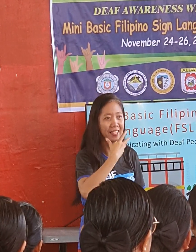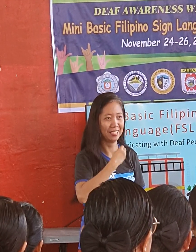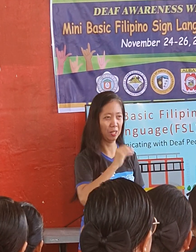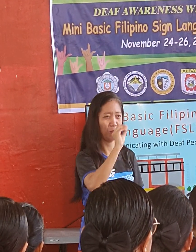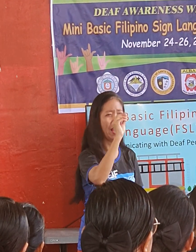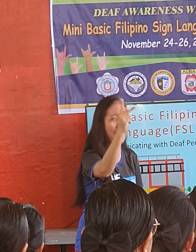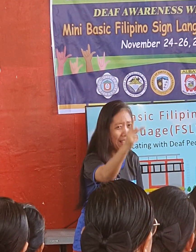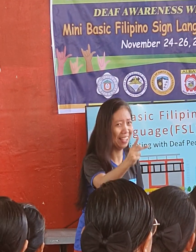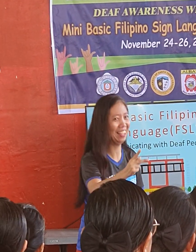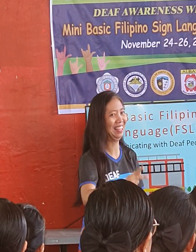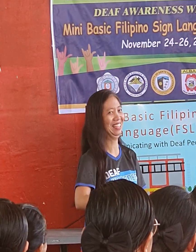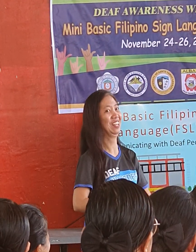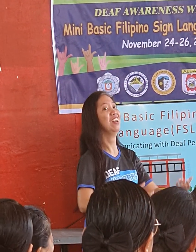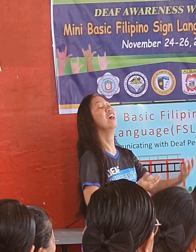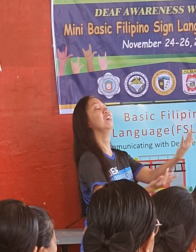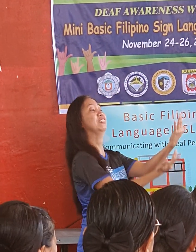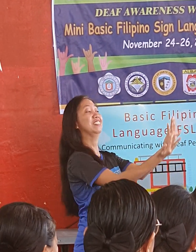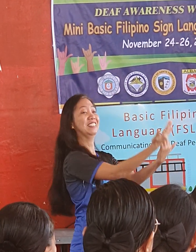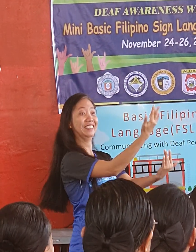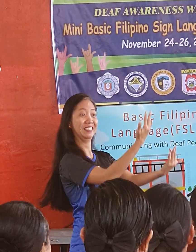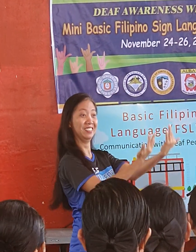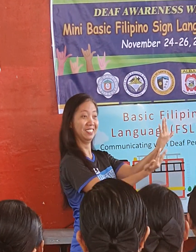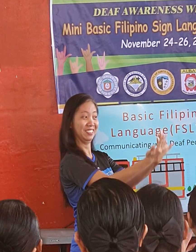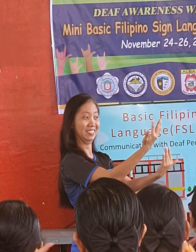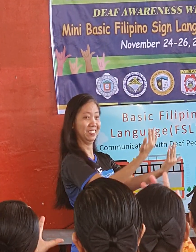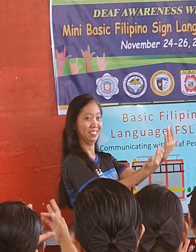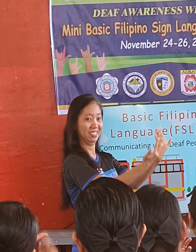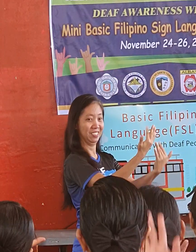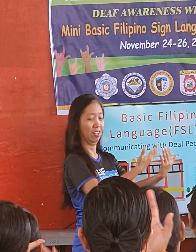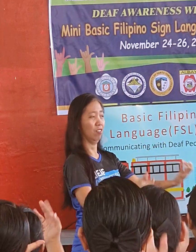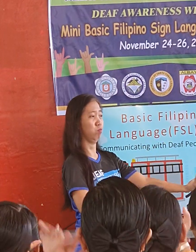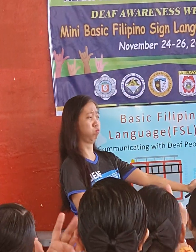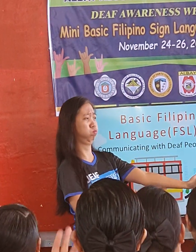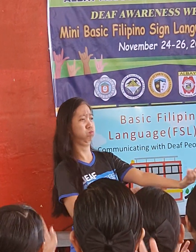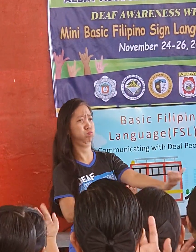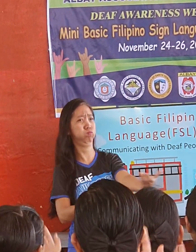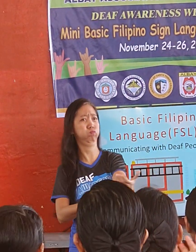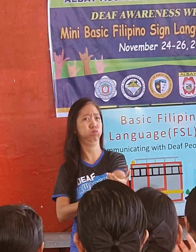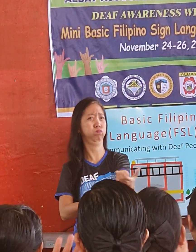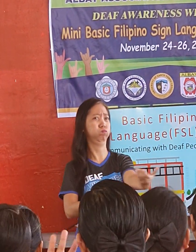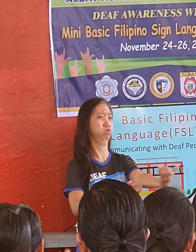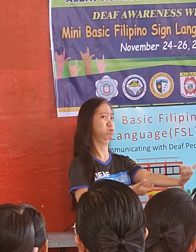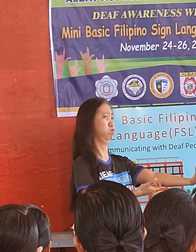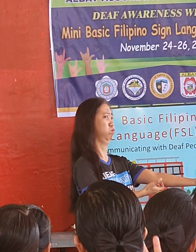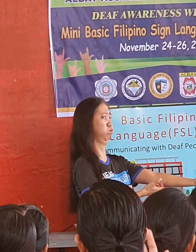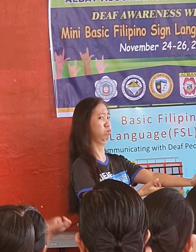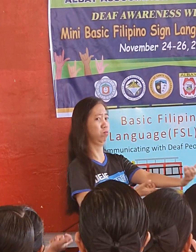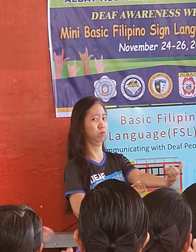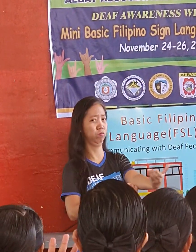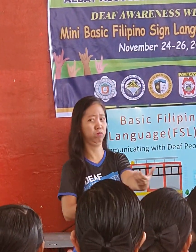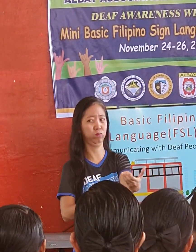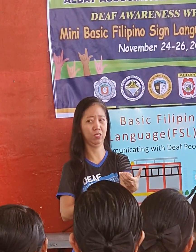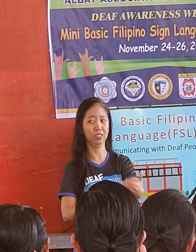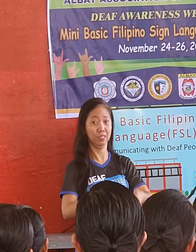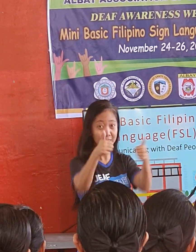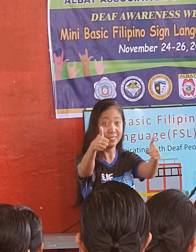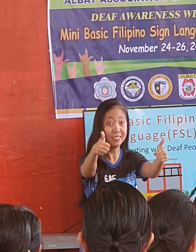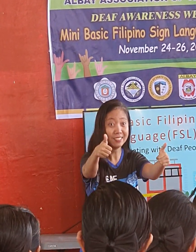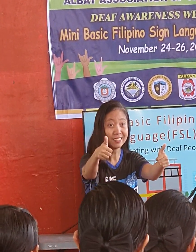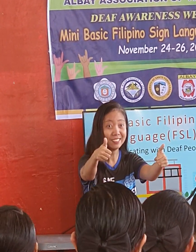naman mga mukha ninyo. Okay lang yan. So, ganito yung fire. Tapos yung boss. Okay.